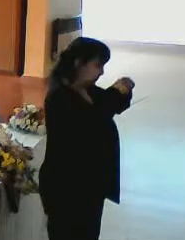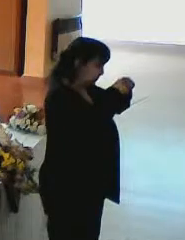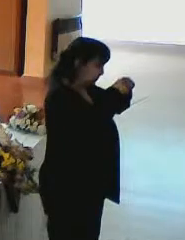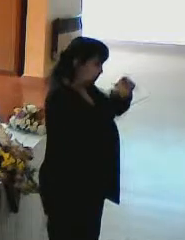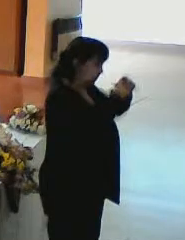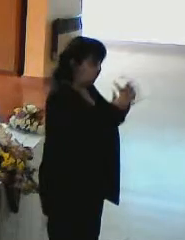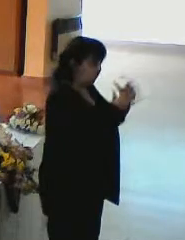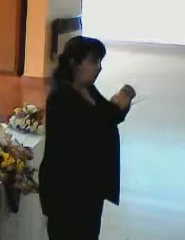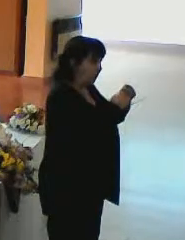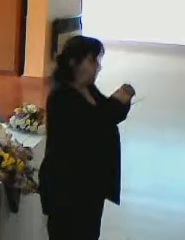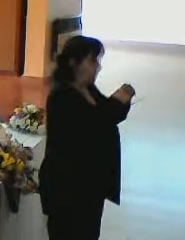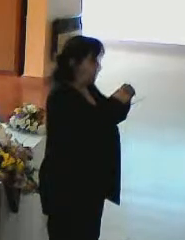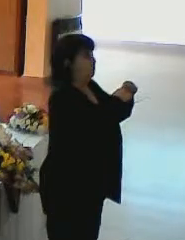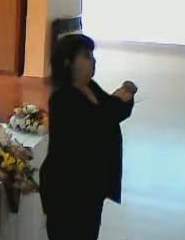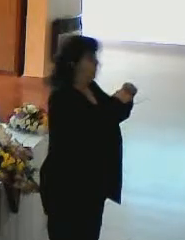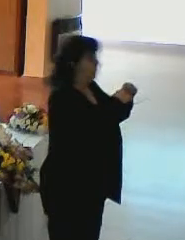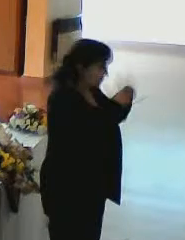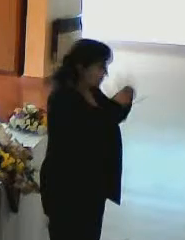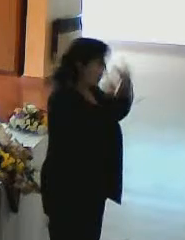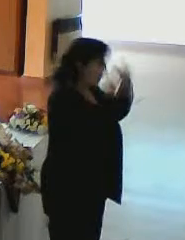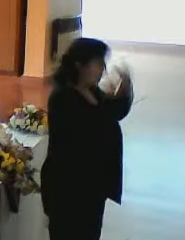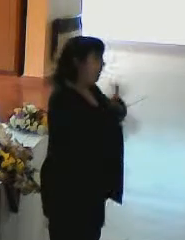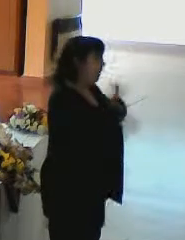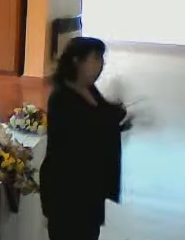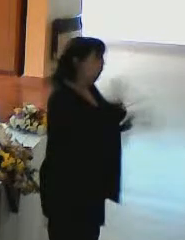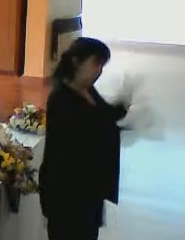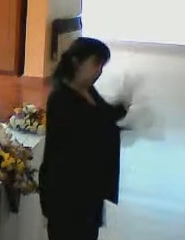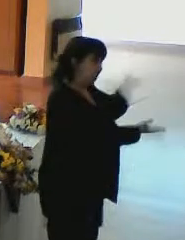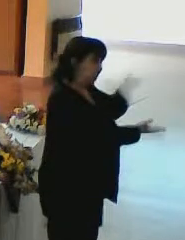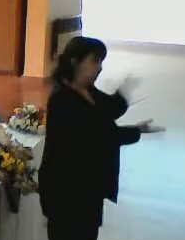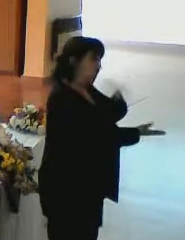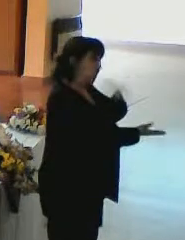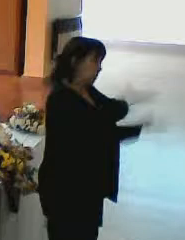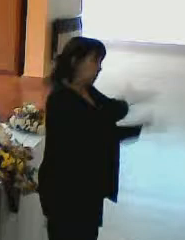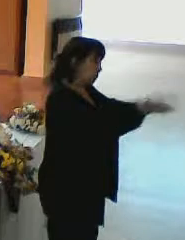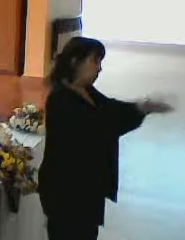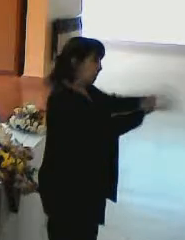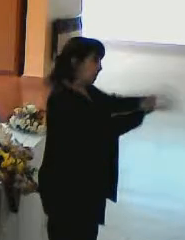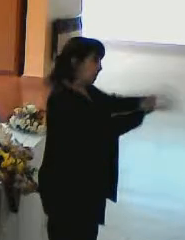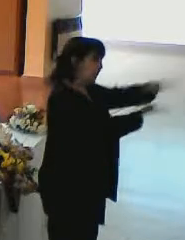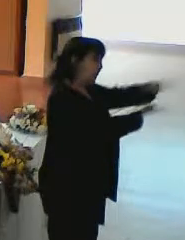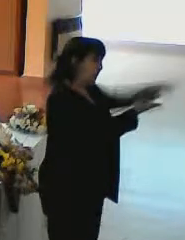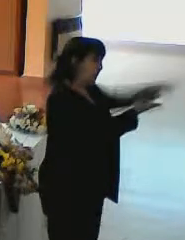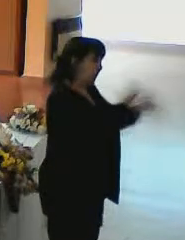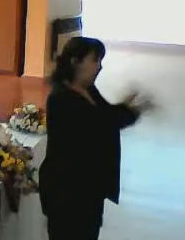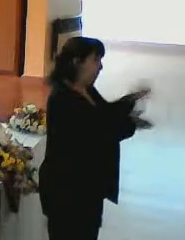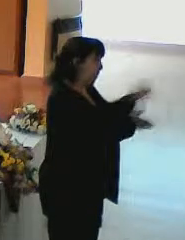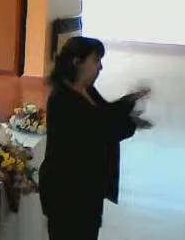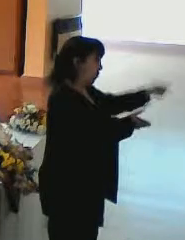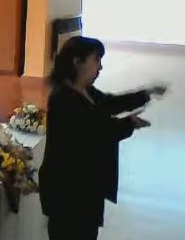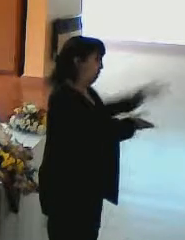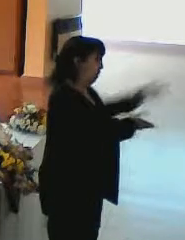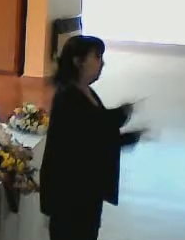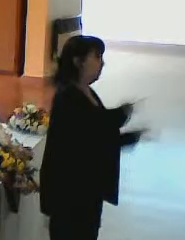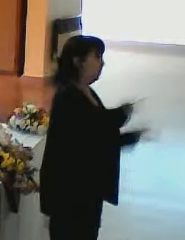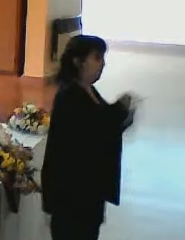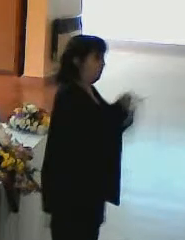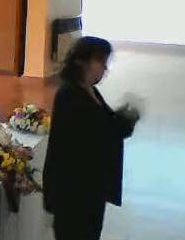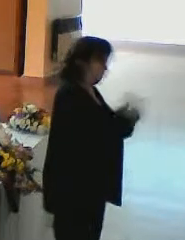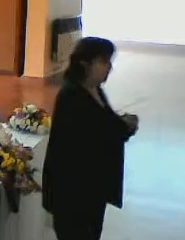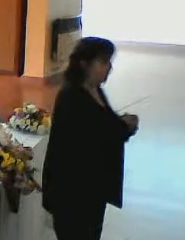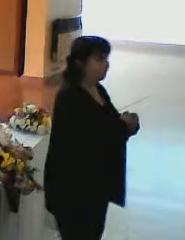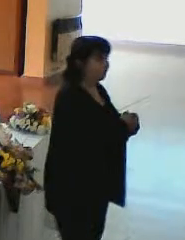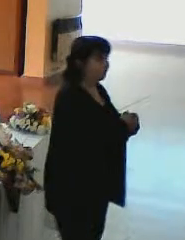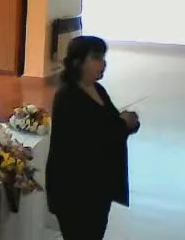hospital y que se da de forma gratuita a todos los chicos que tienen el diagnóstico de este problema.